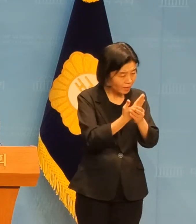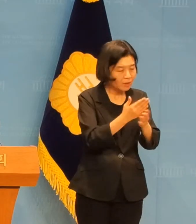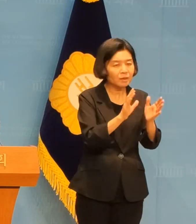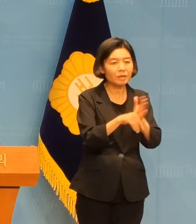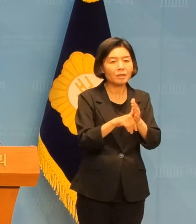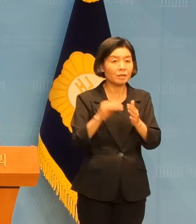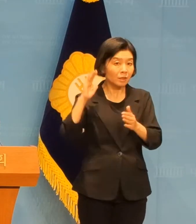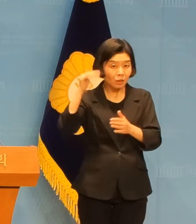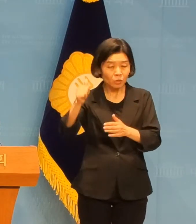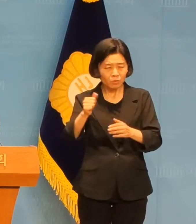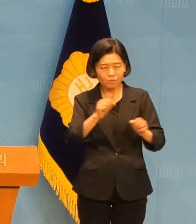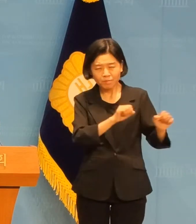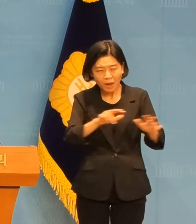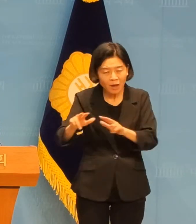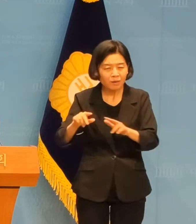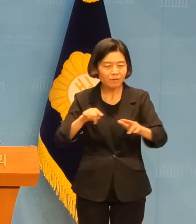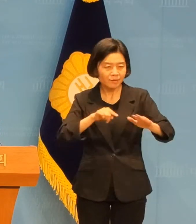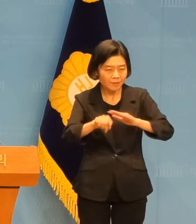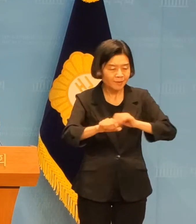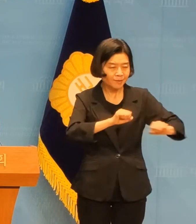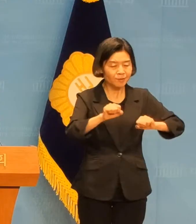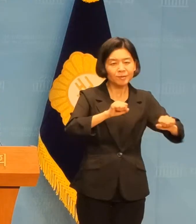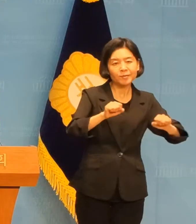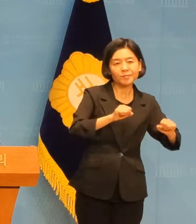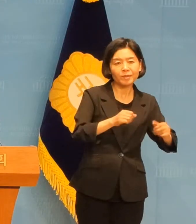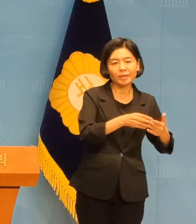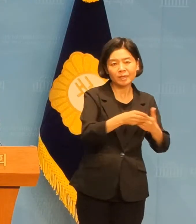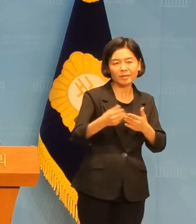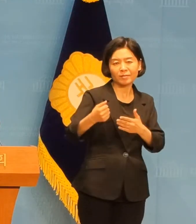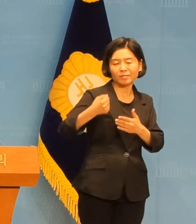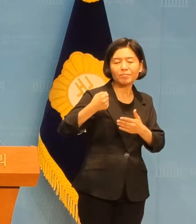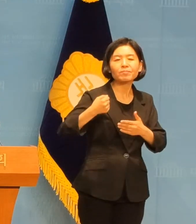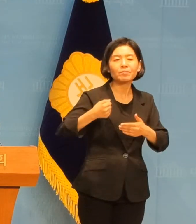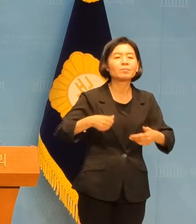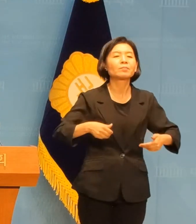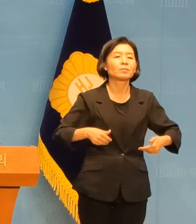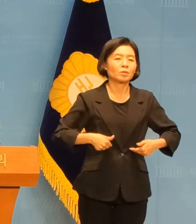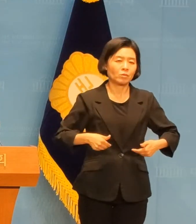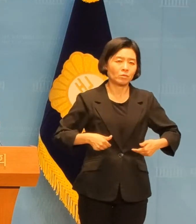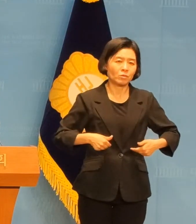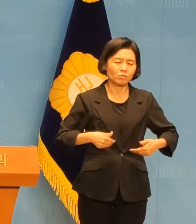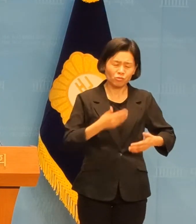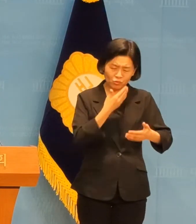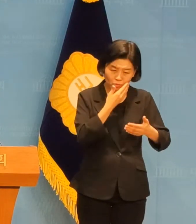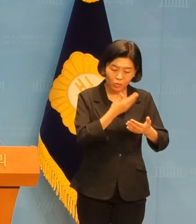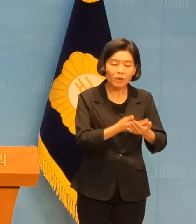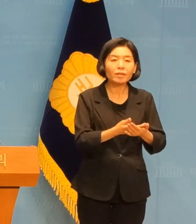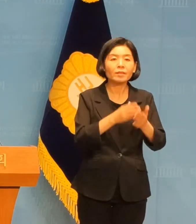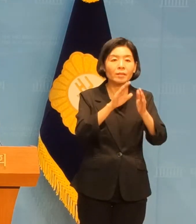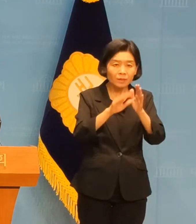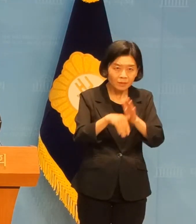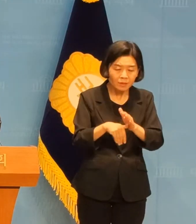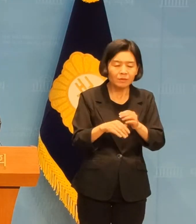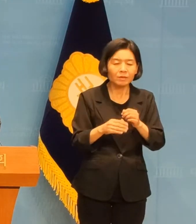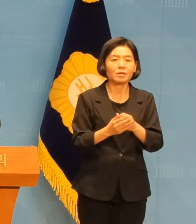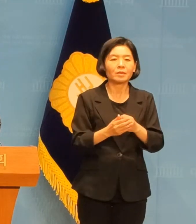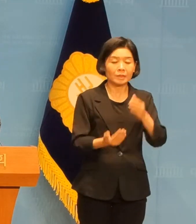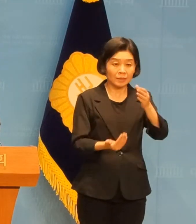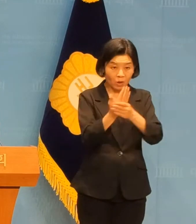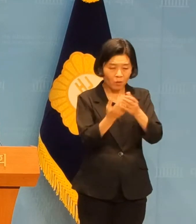대통령의 발빠른 대응과 일사불란한 리더십이 절실한 시점이었습니다. 사고